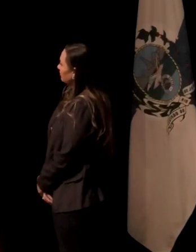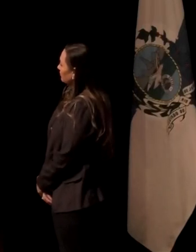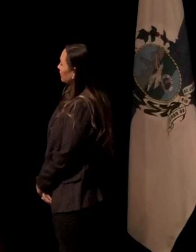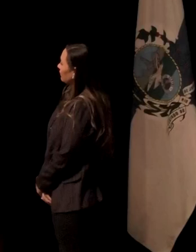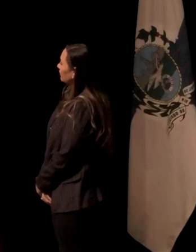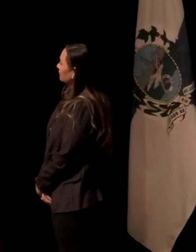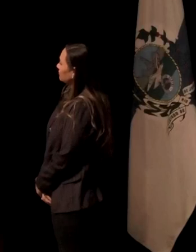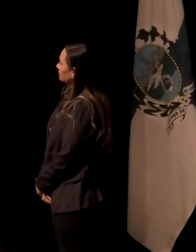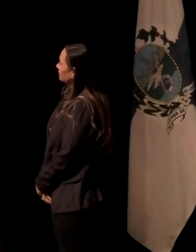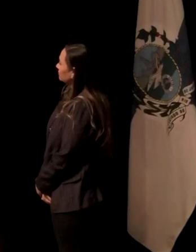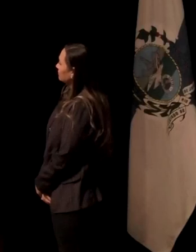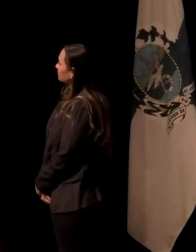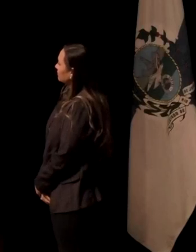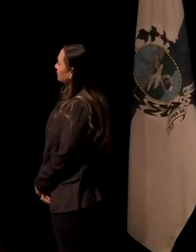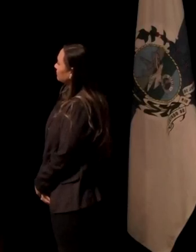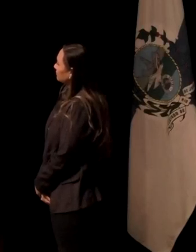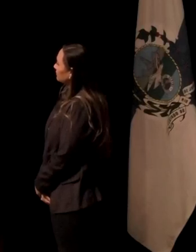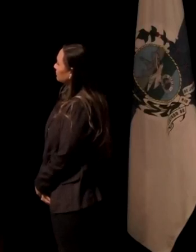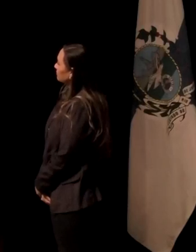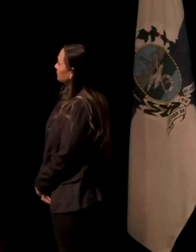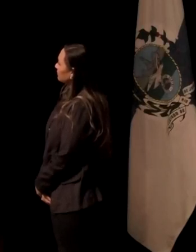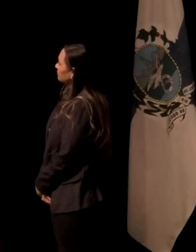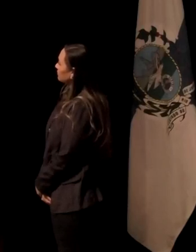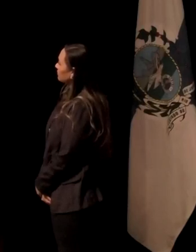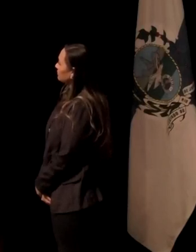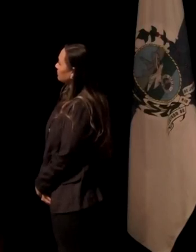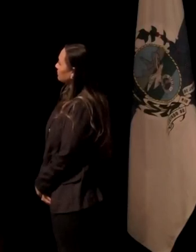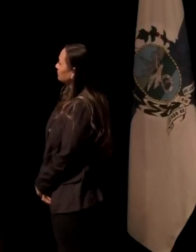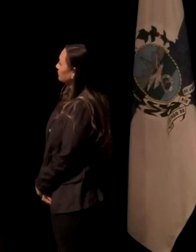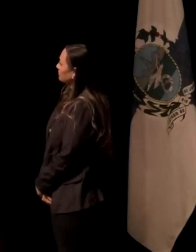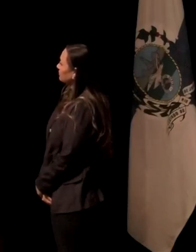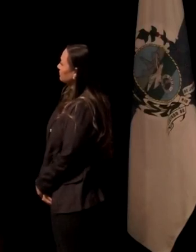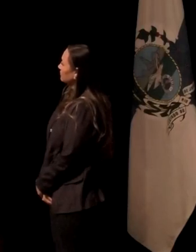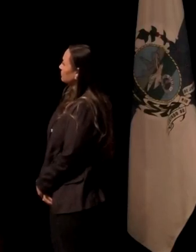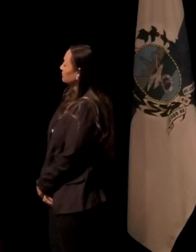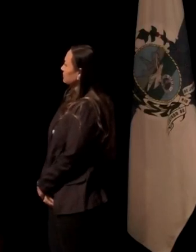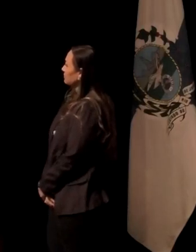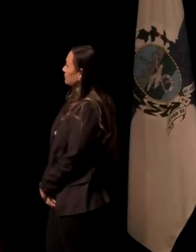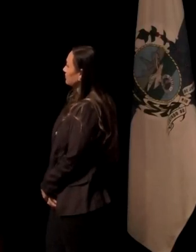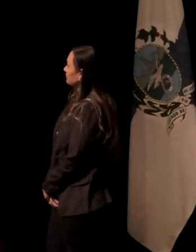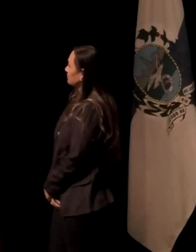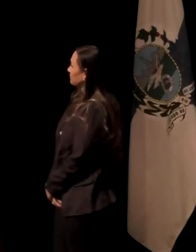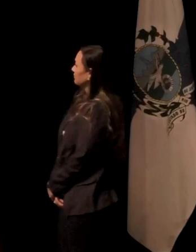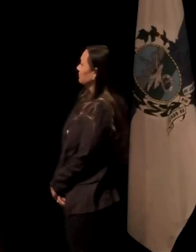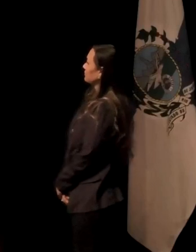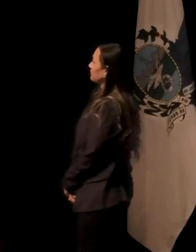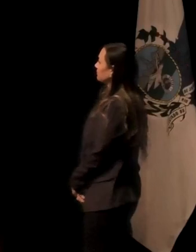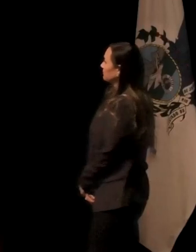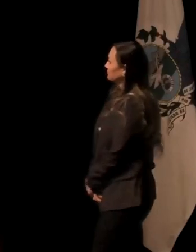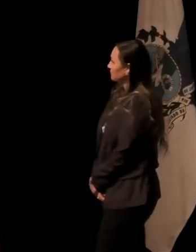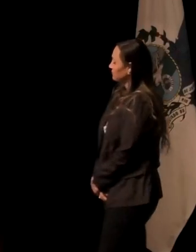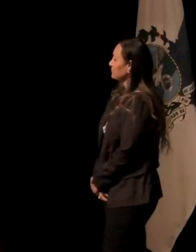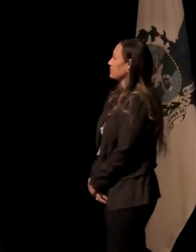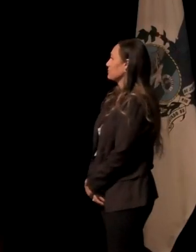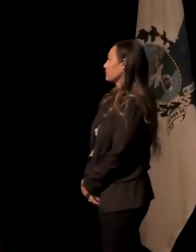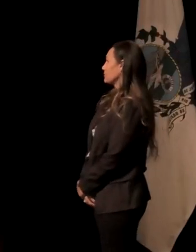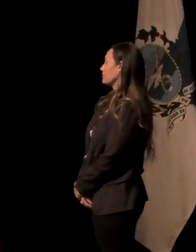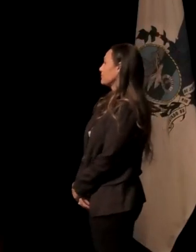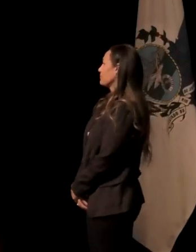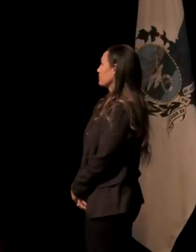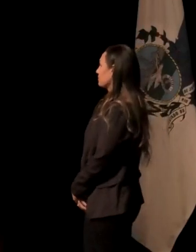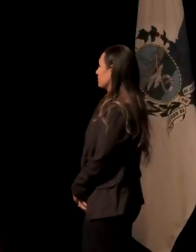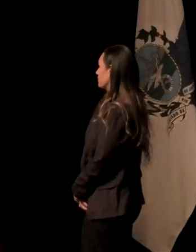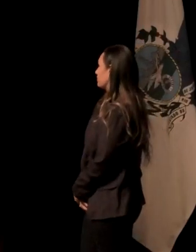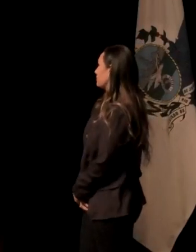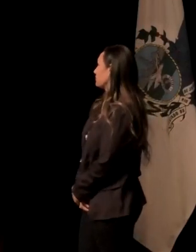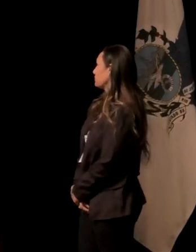só quero repetir É difícil a gente ver um gestor ficar acompanhar e estar durante